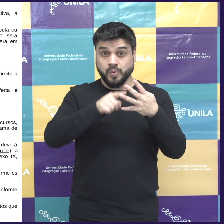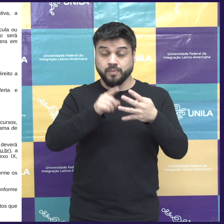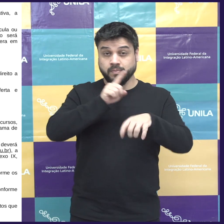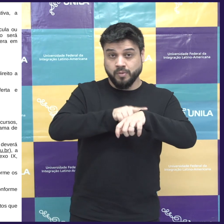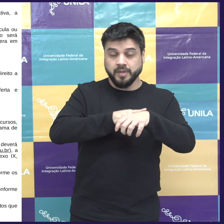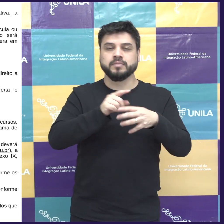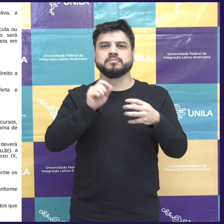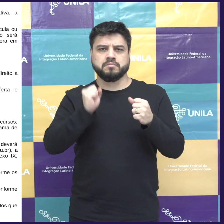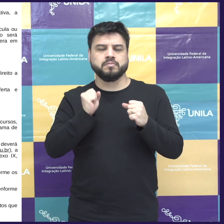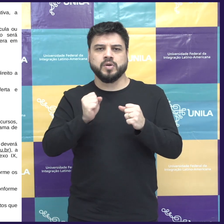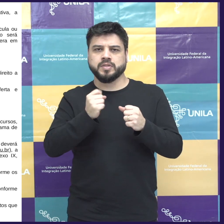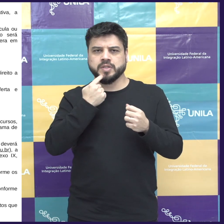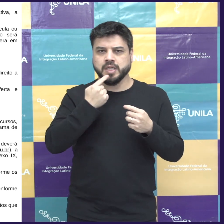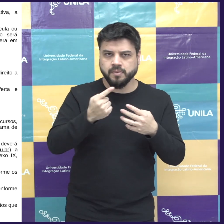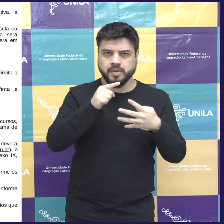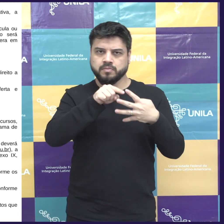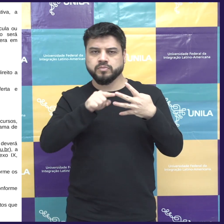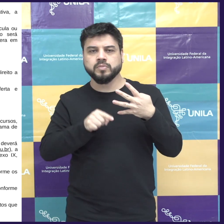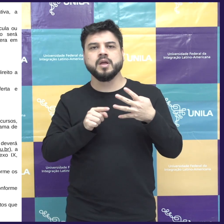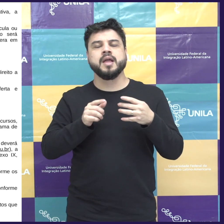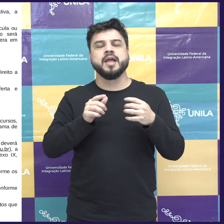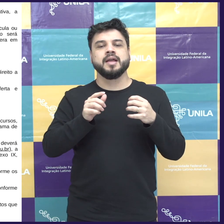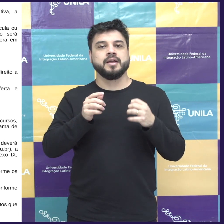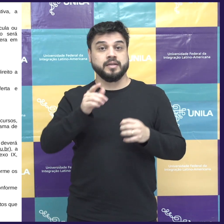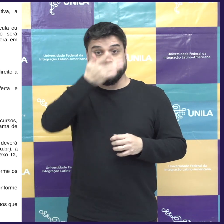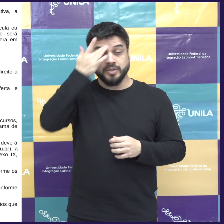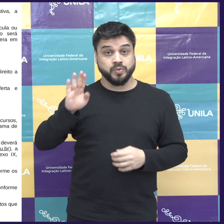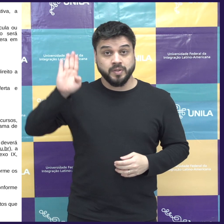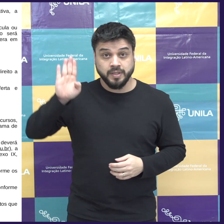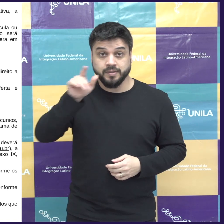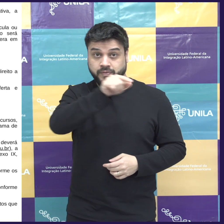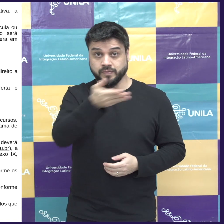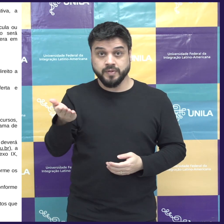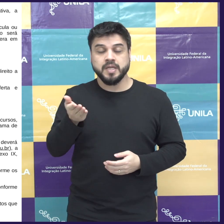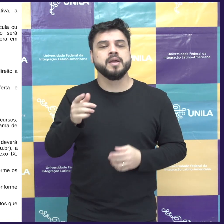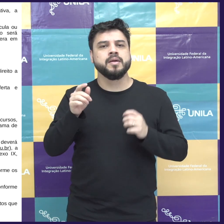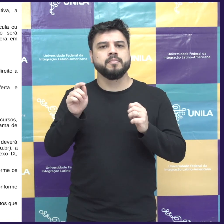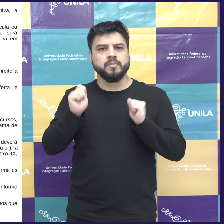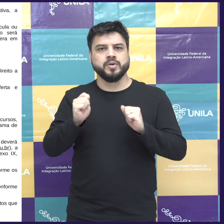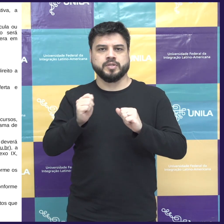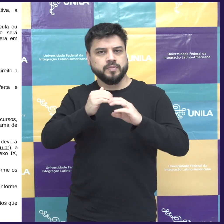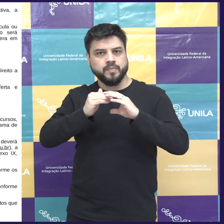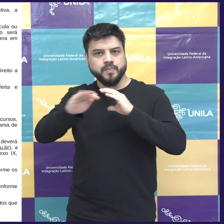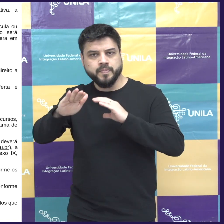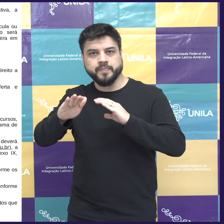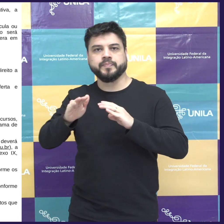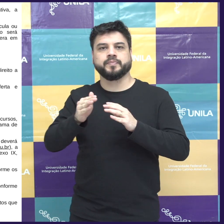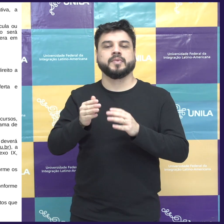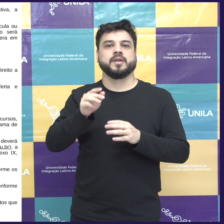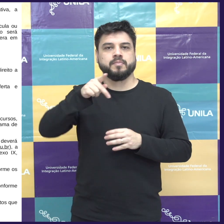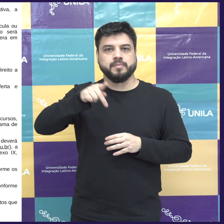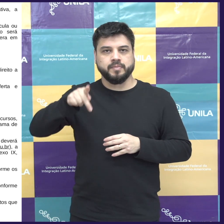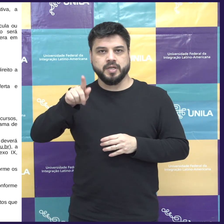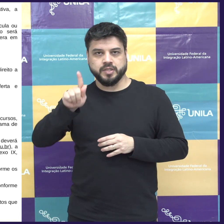de recursos, o candidato deverá encaminhar para o e-mail da Secretaria do